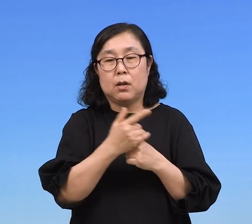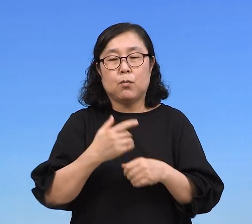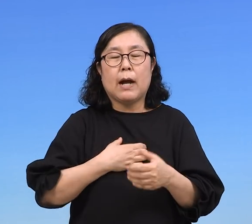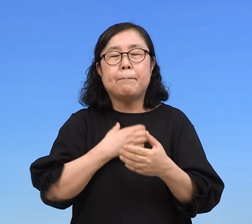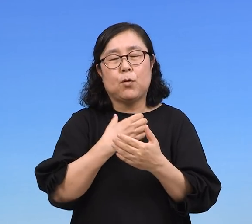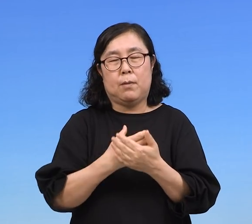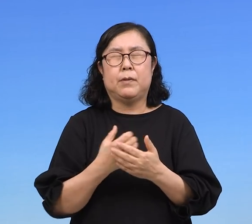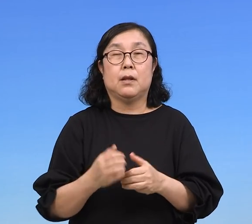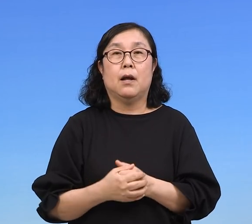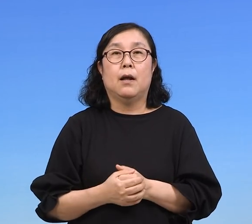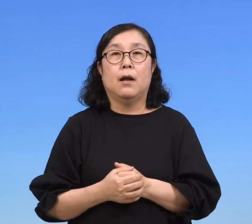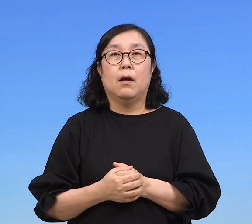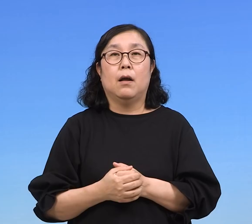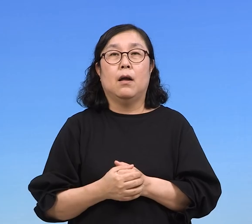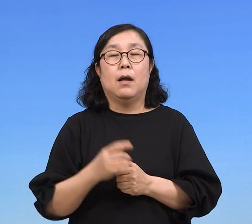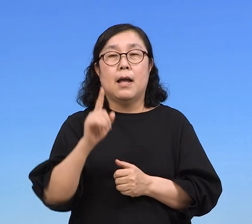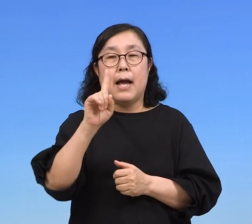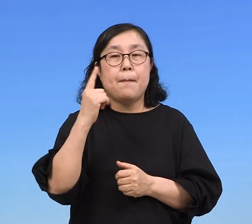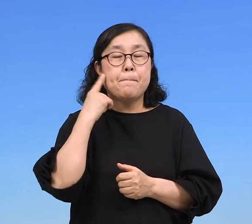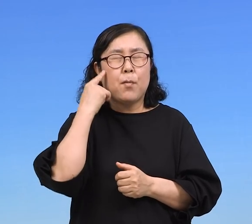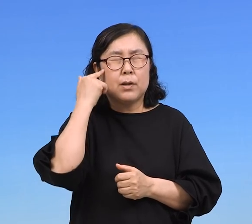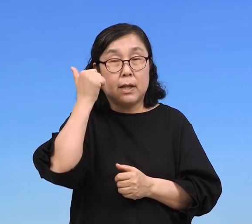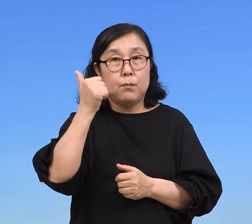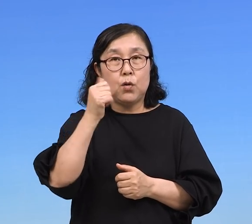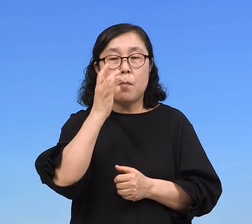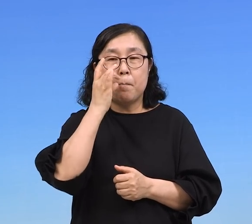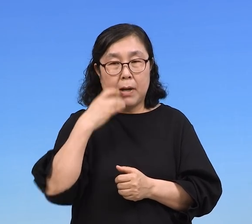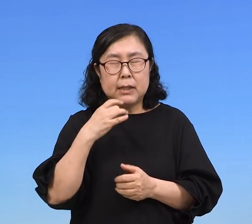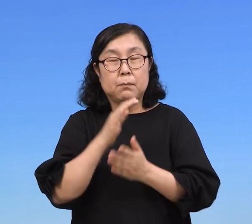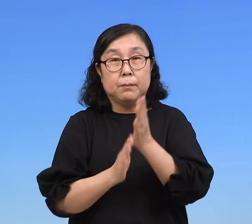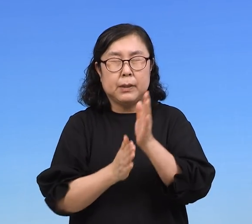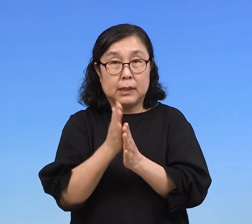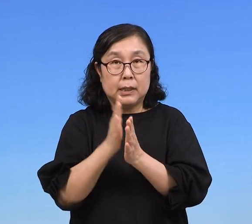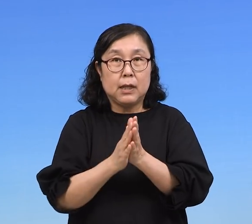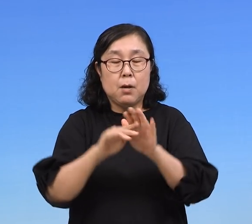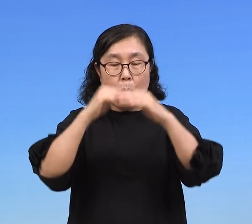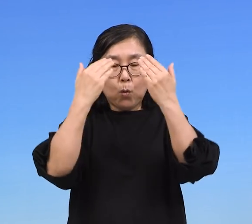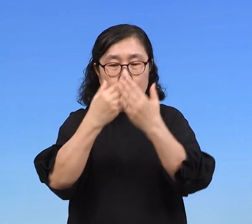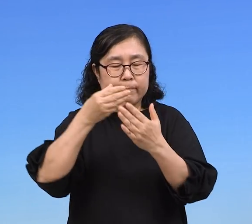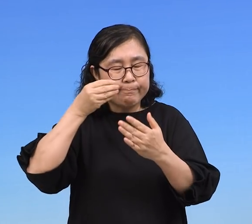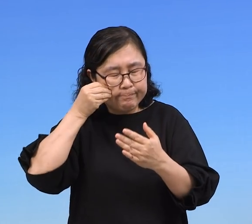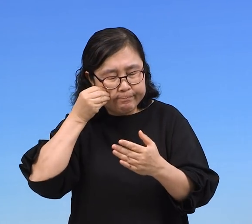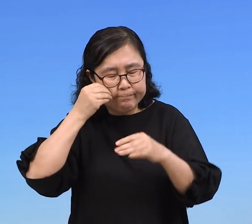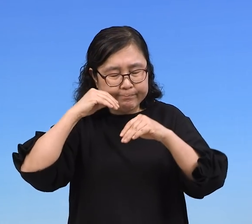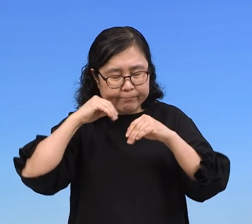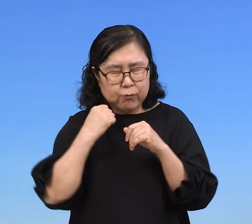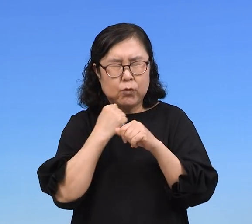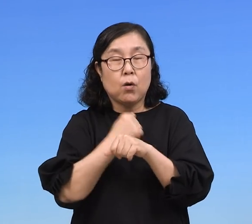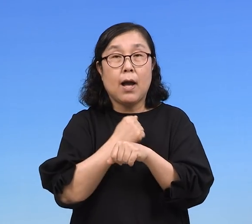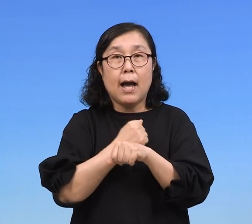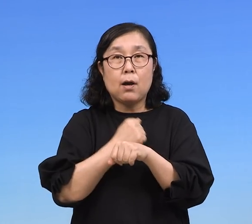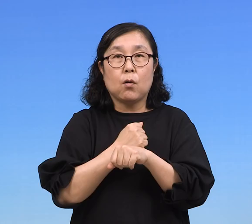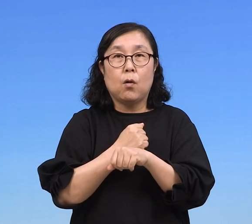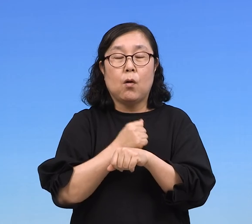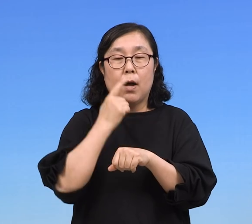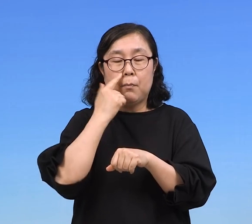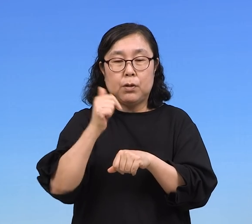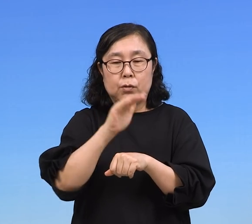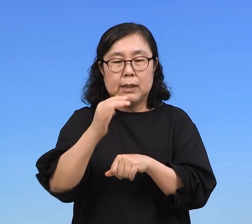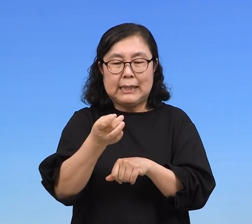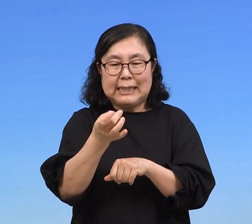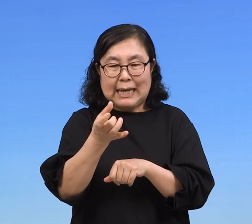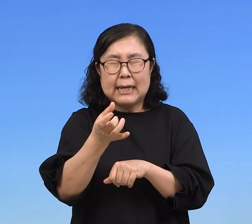너무너무 감동해요. 한 목사님도 예외 없이 모두가 다 그것을 수용하고, 아버지, 우리는